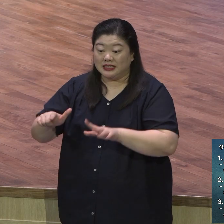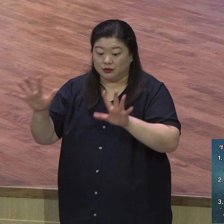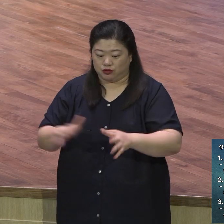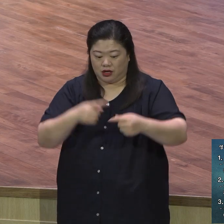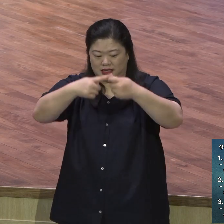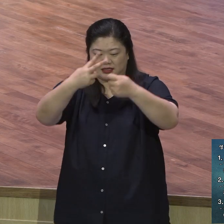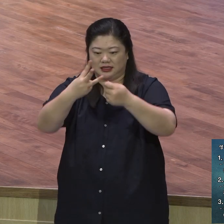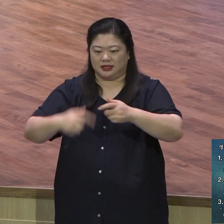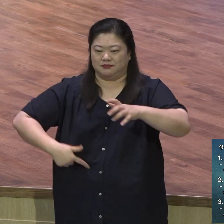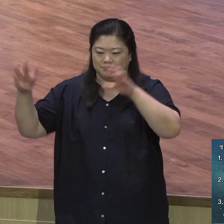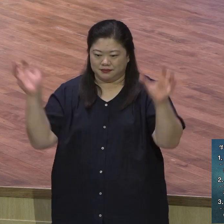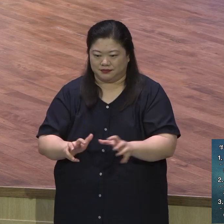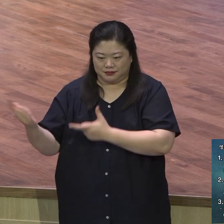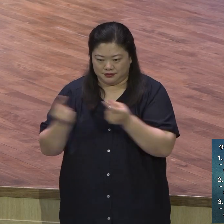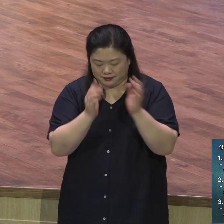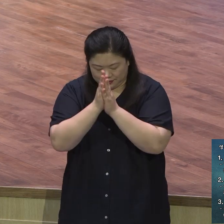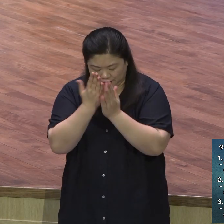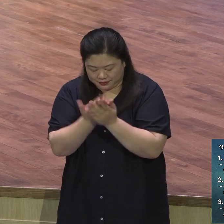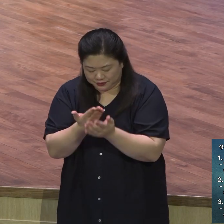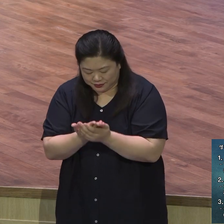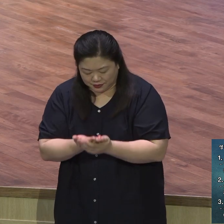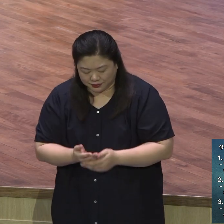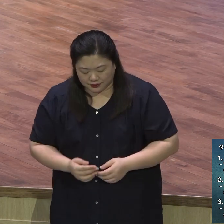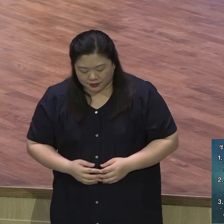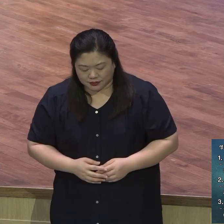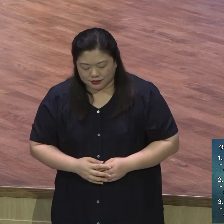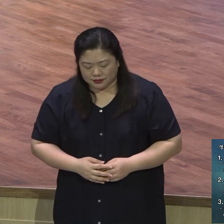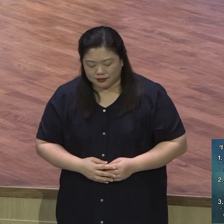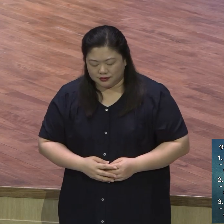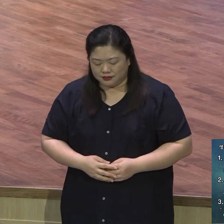외치기도 하겠습니다 주여 사례 예수 우리 아버지 하나님 주여